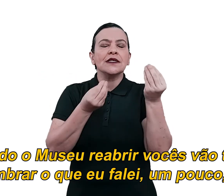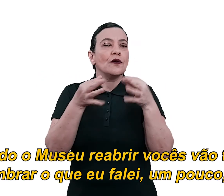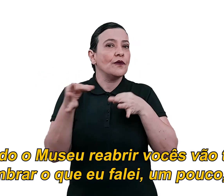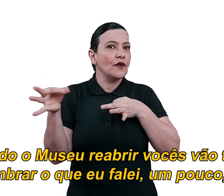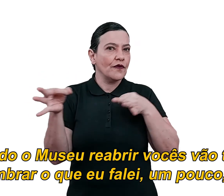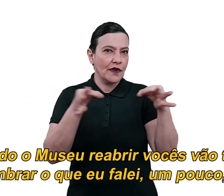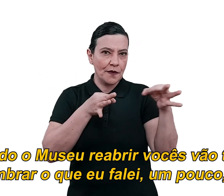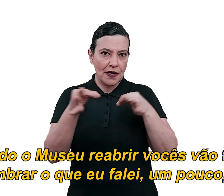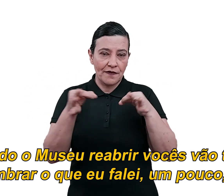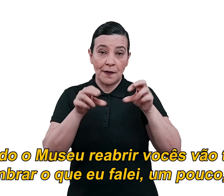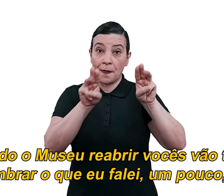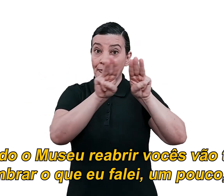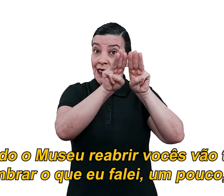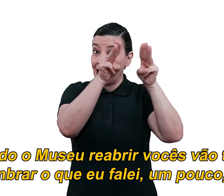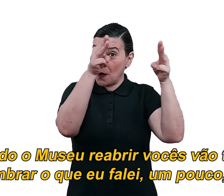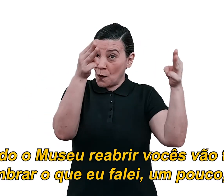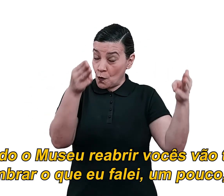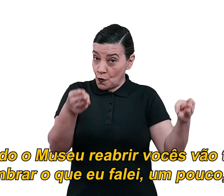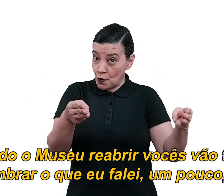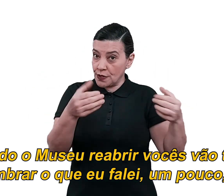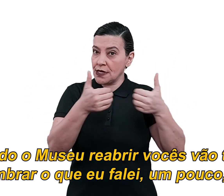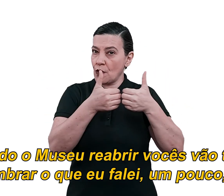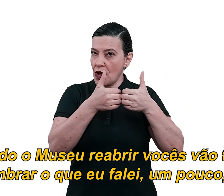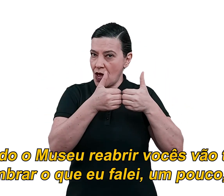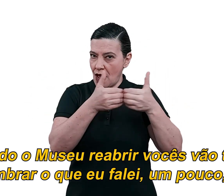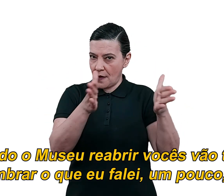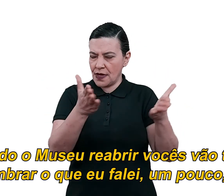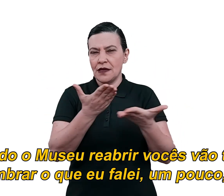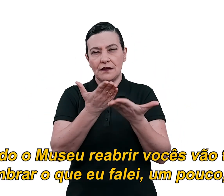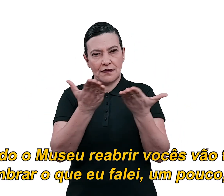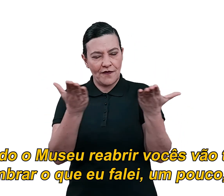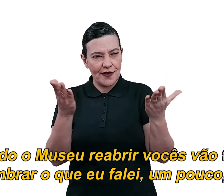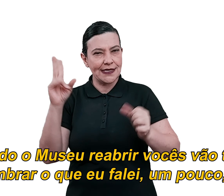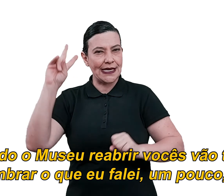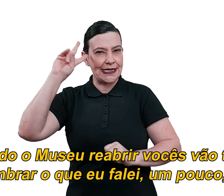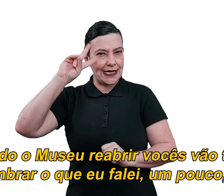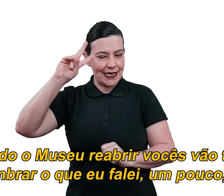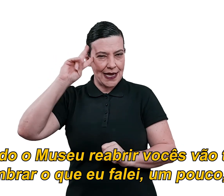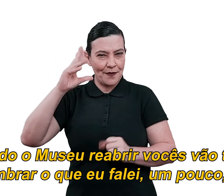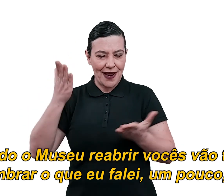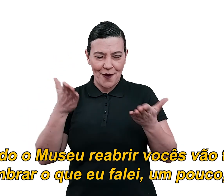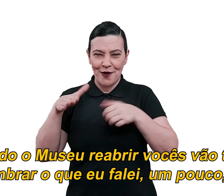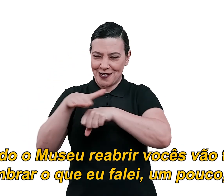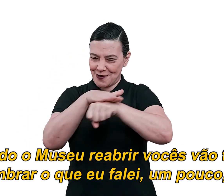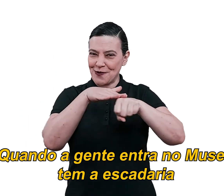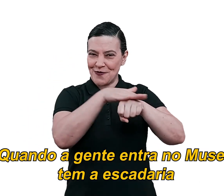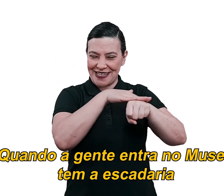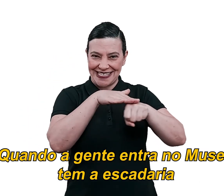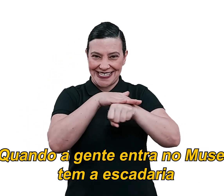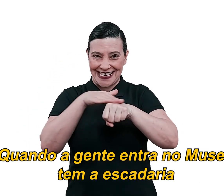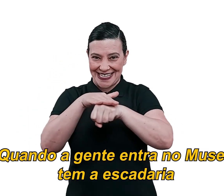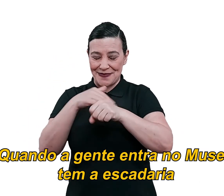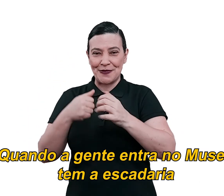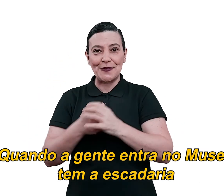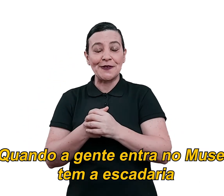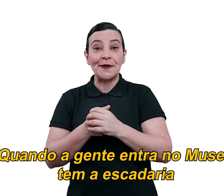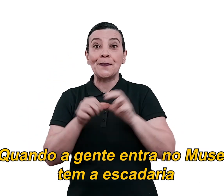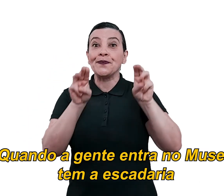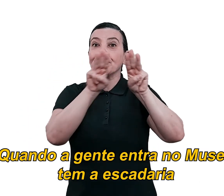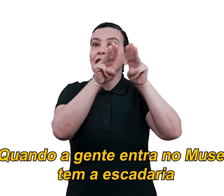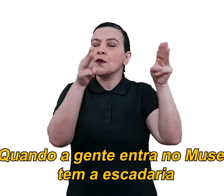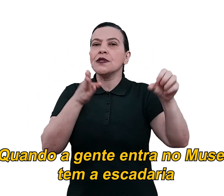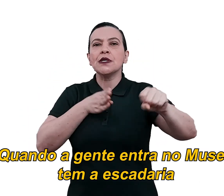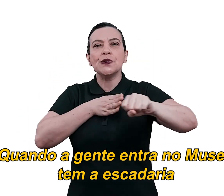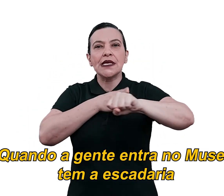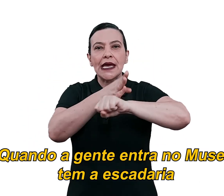dividir? Aí quando o museu reabrir, vocês vão ter um pouco que relembrar o que eu falei um pouco aqui, né? Quando a gente entra no